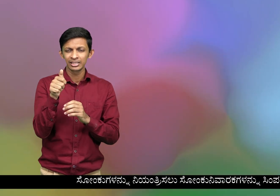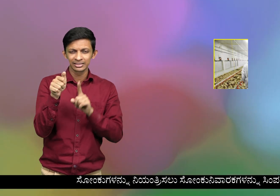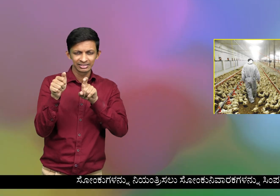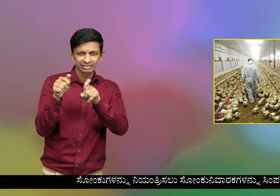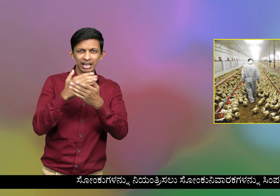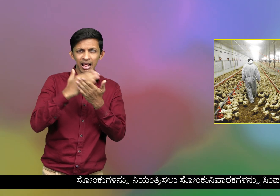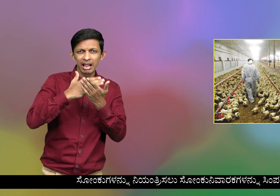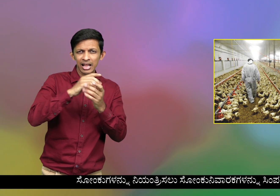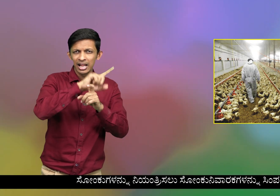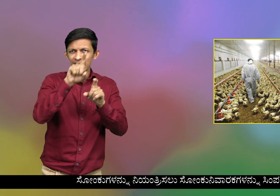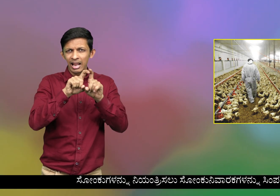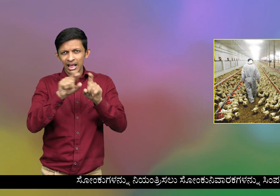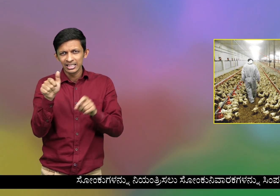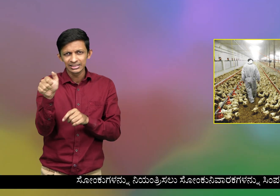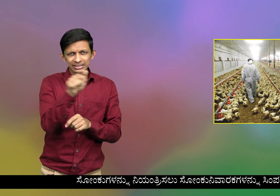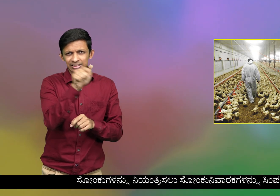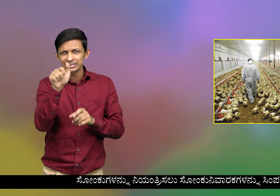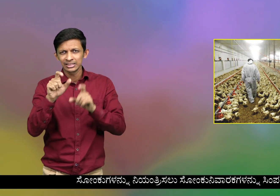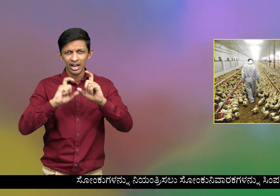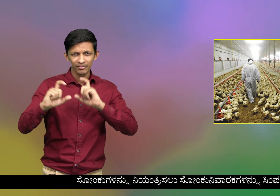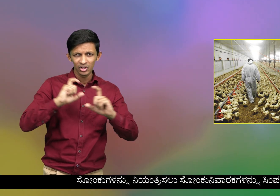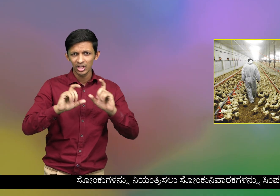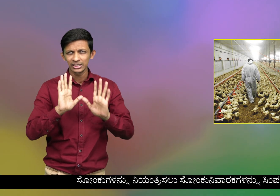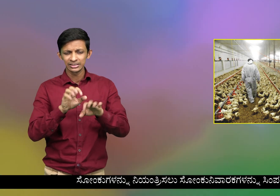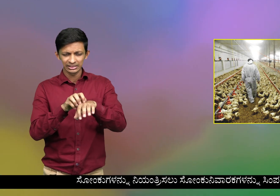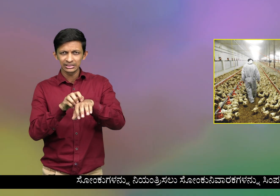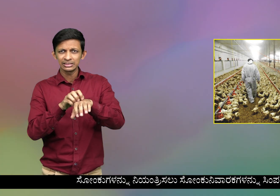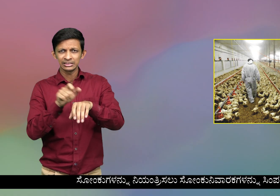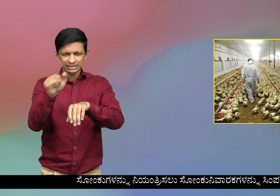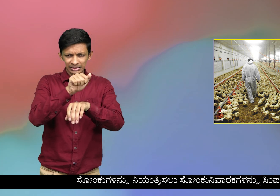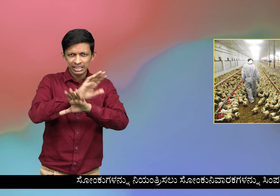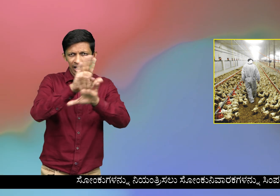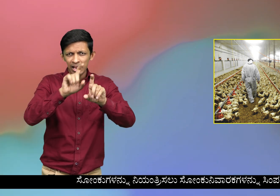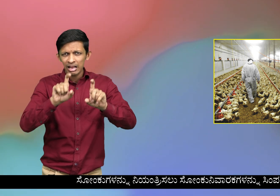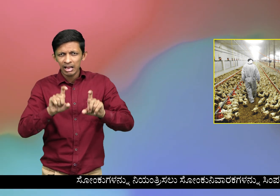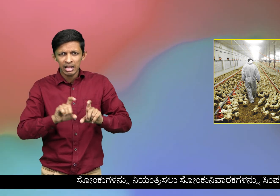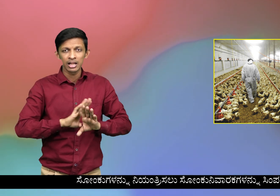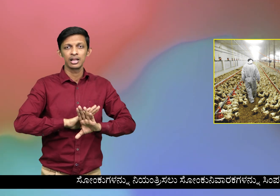ಸೋಂಕುಗಳನ್ನು ನಿಯಂತ್ರಿಸಲು ಸೋಂಕು ನಿವಾರಕಗಳನ್ನು ಸಿಂಪಡಿಸಲಾಗುತ್ತದೆ.